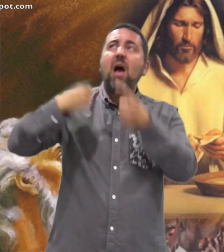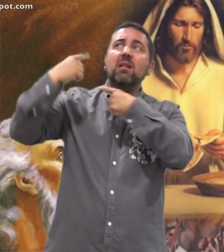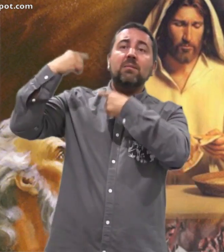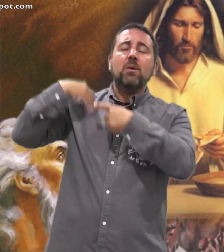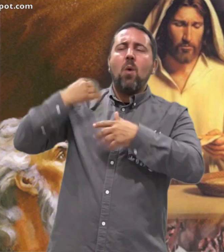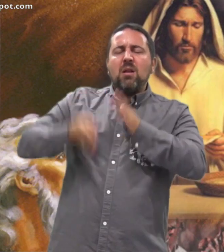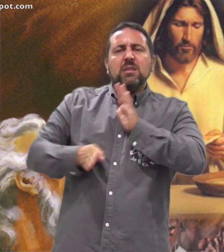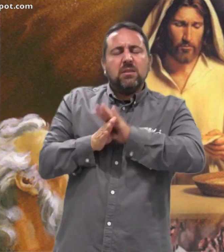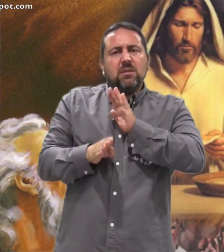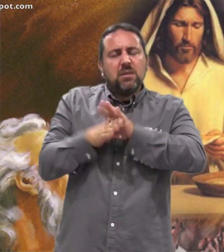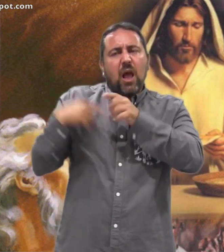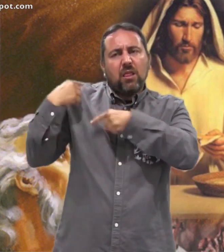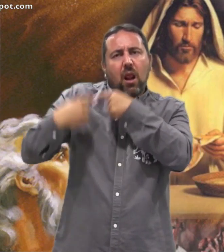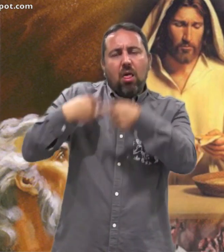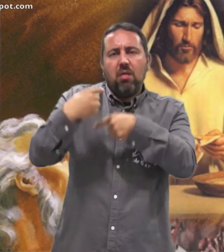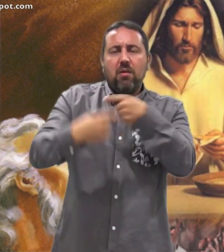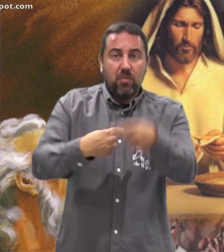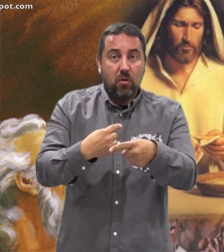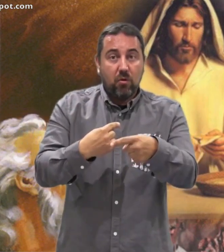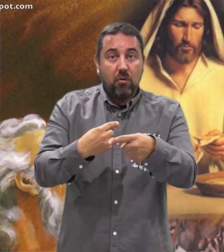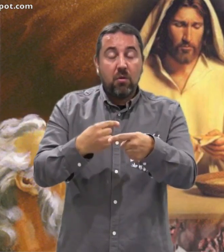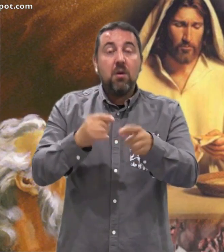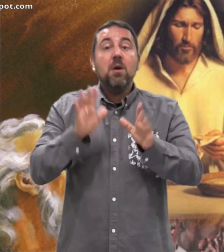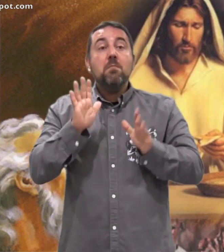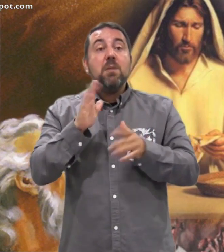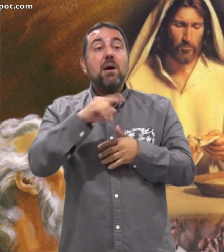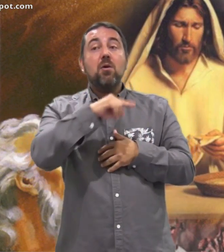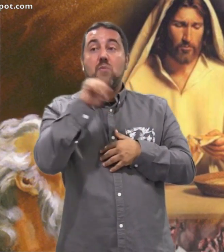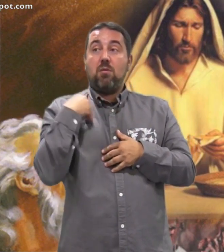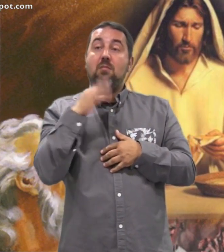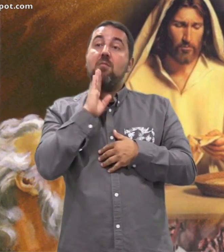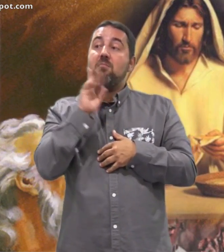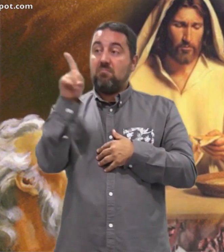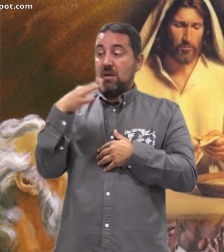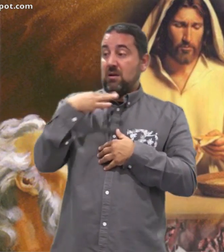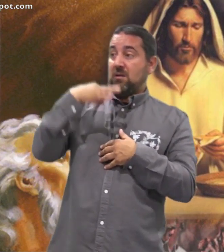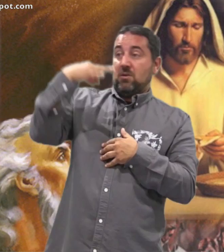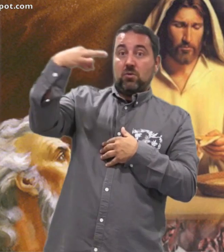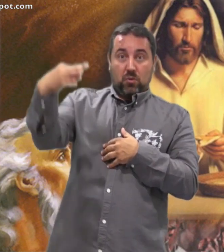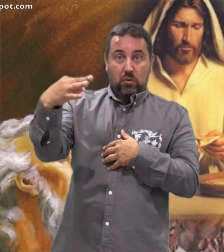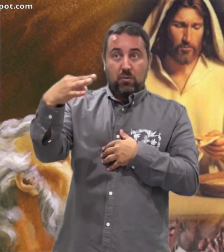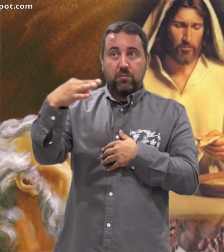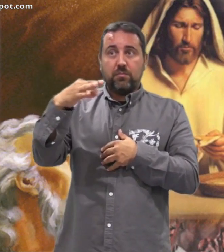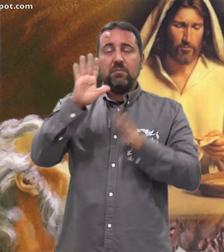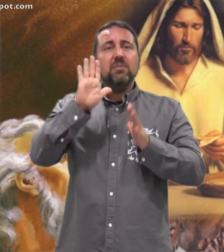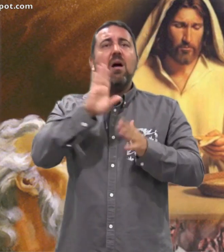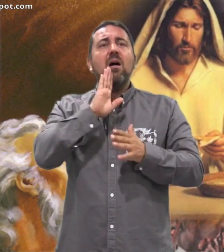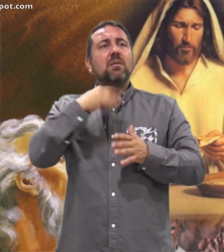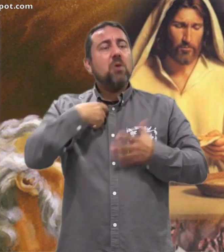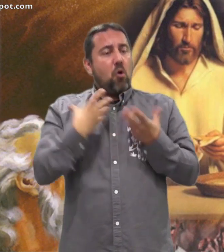celoso de las tradiciones de mis antepasados. Pero cuando aquel que me